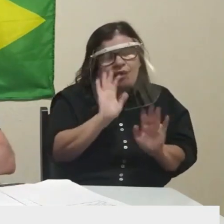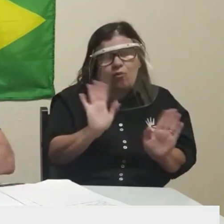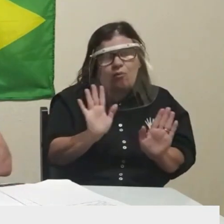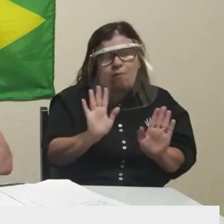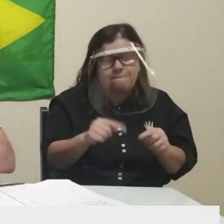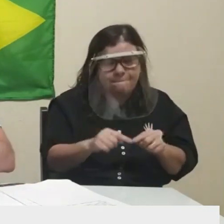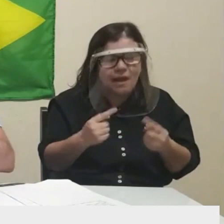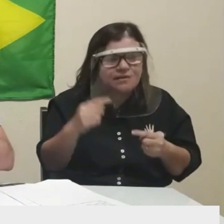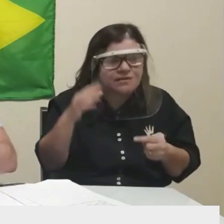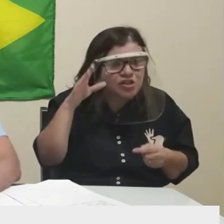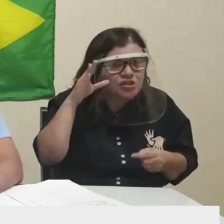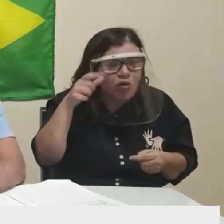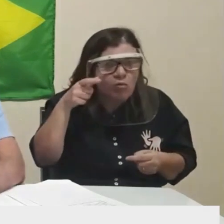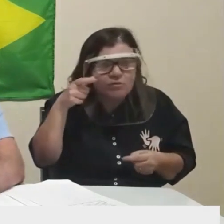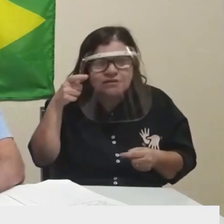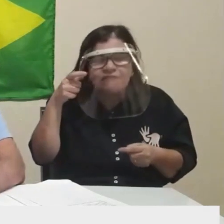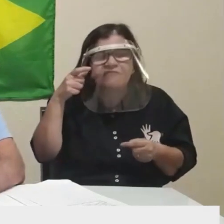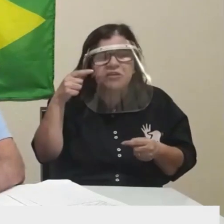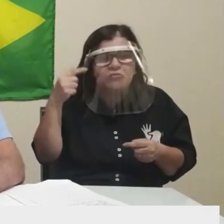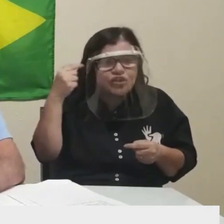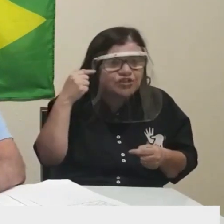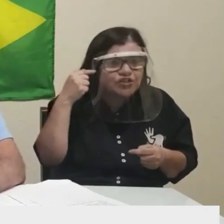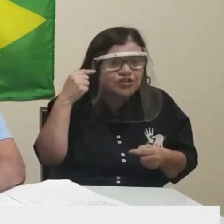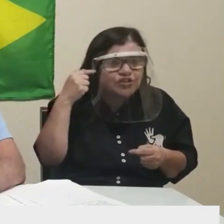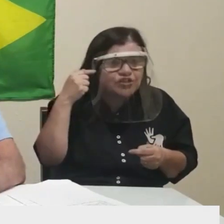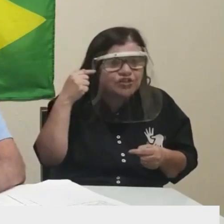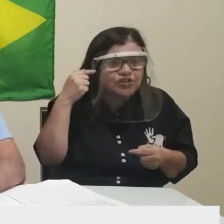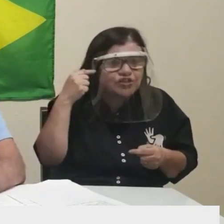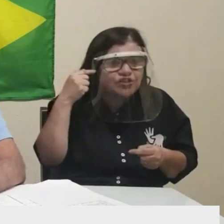forma observacional havia evidências médicas.